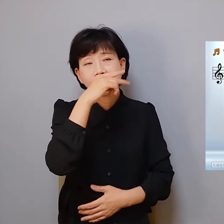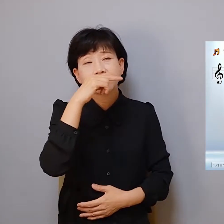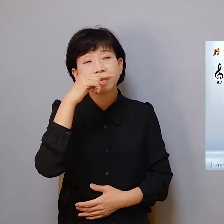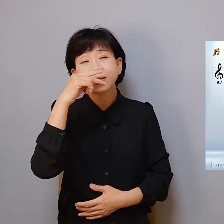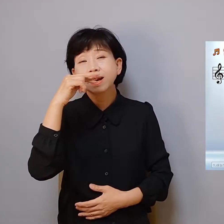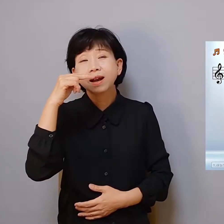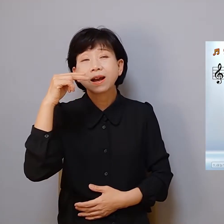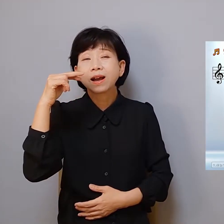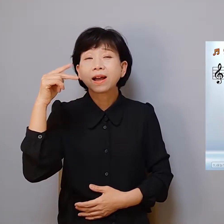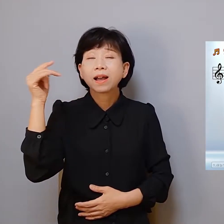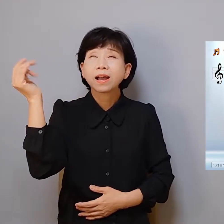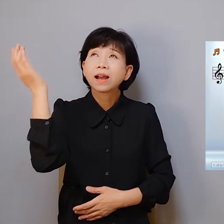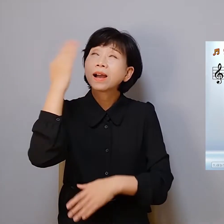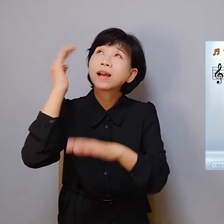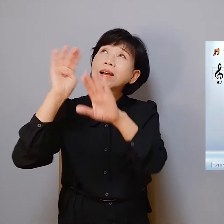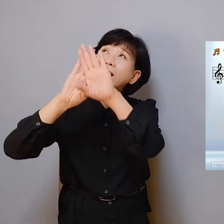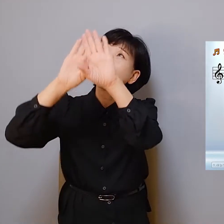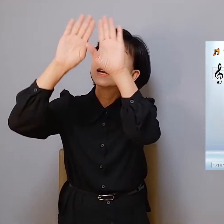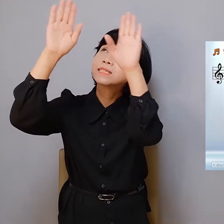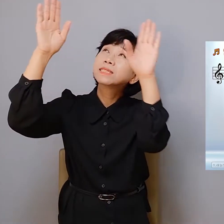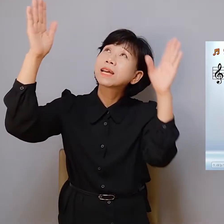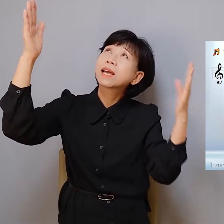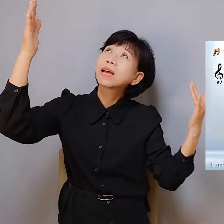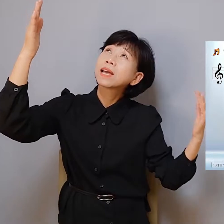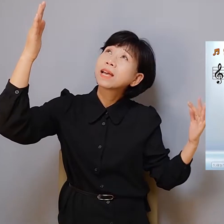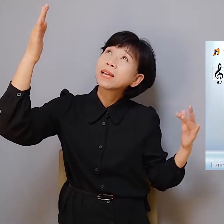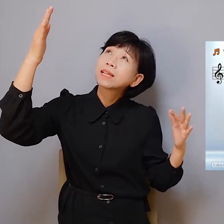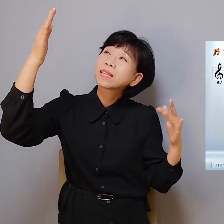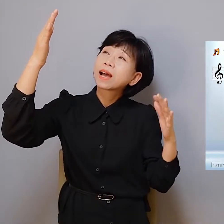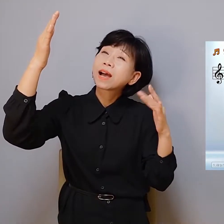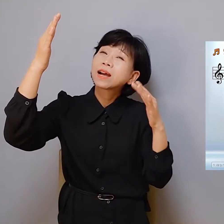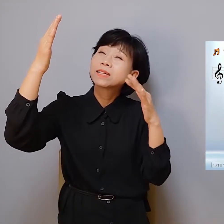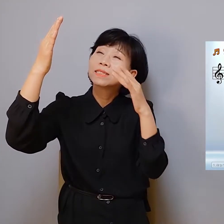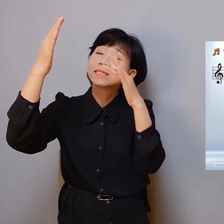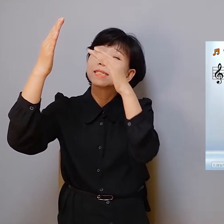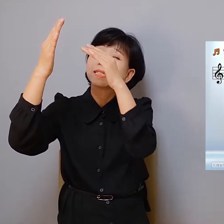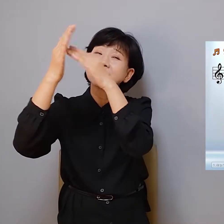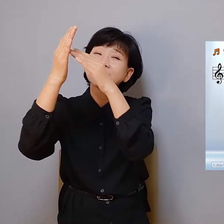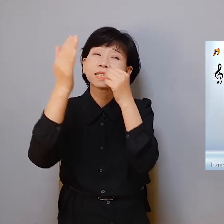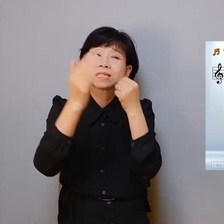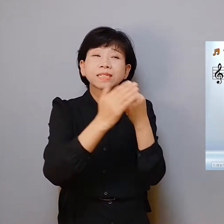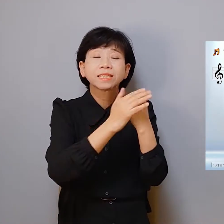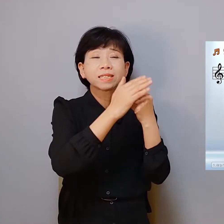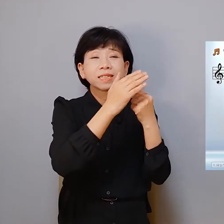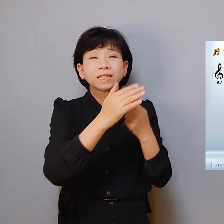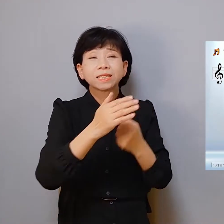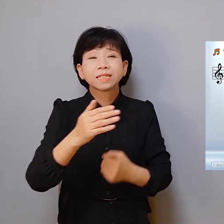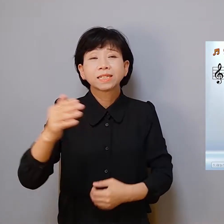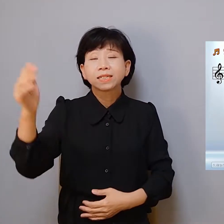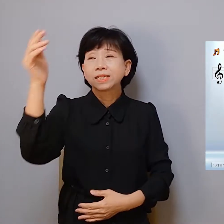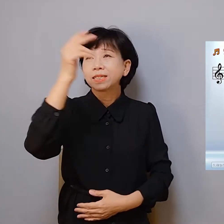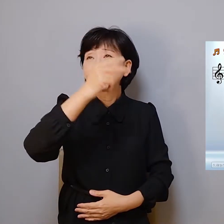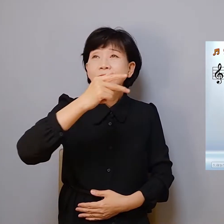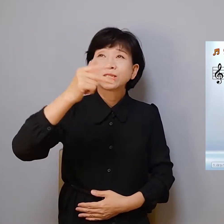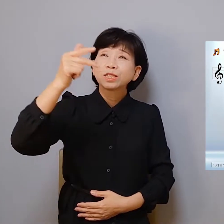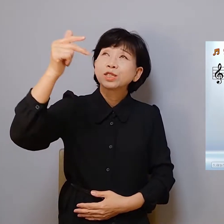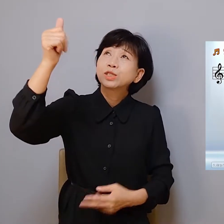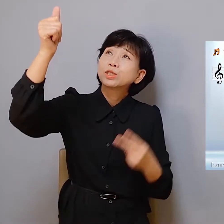기도의 향기가 하늘에 닿으니